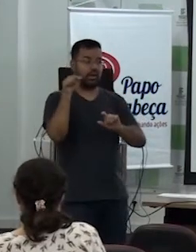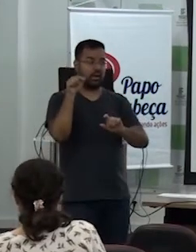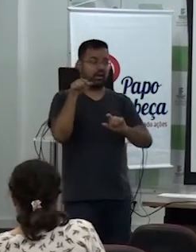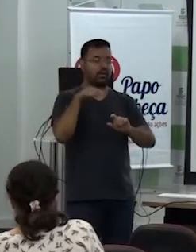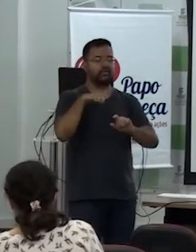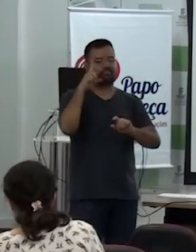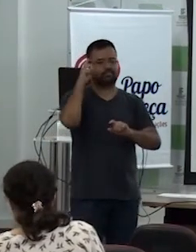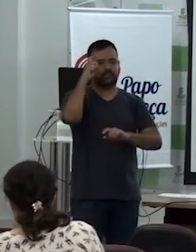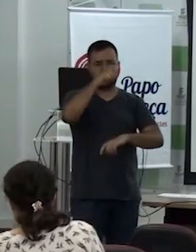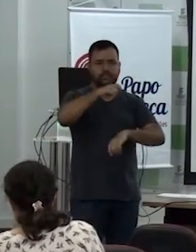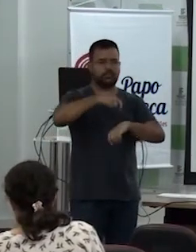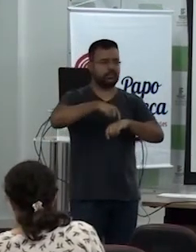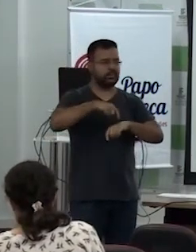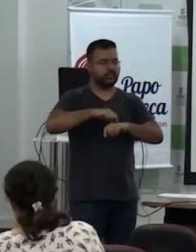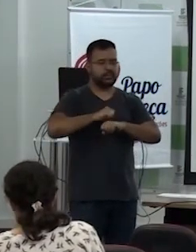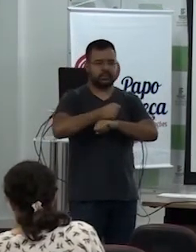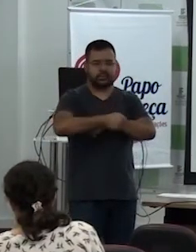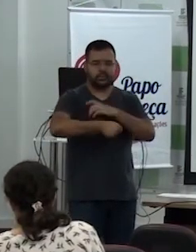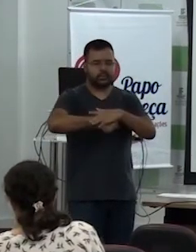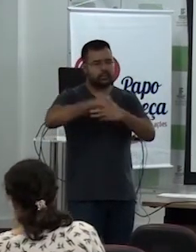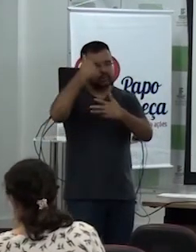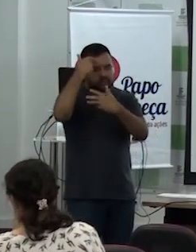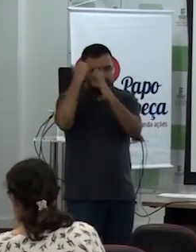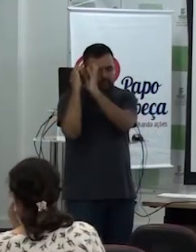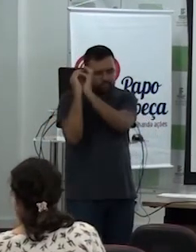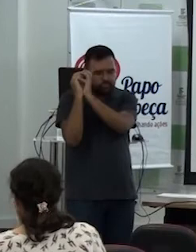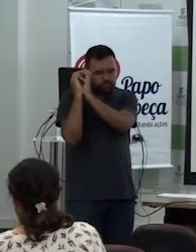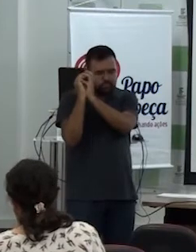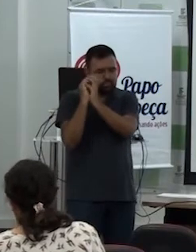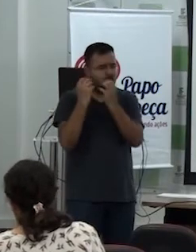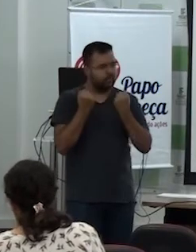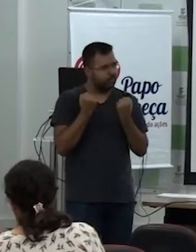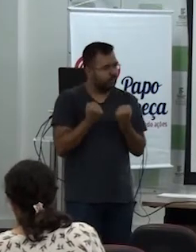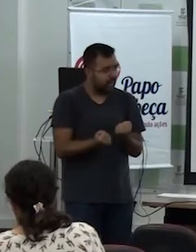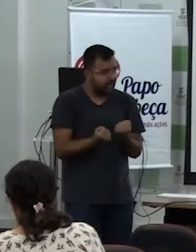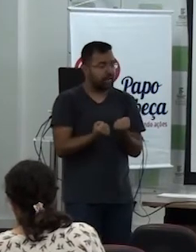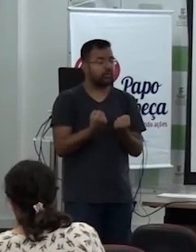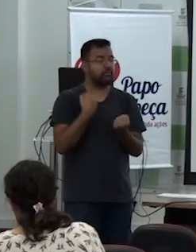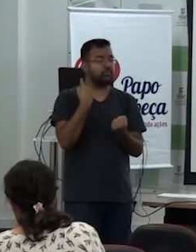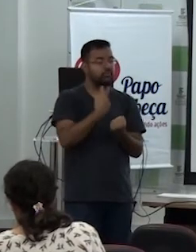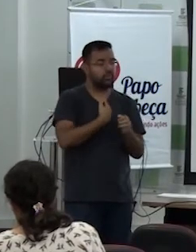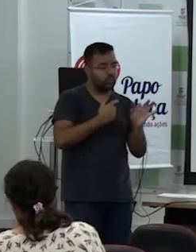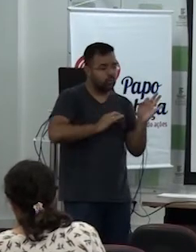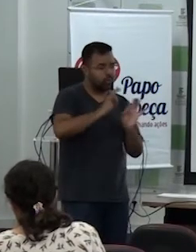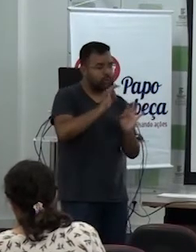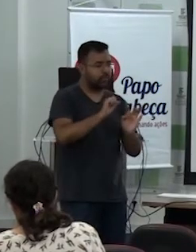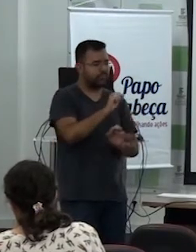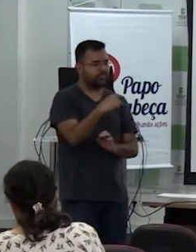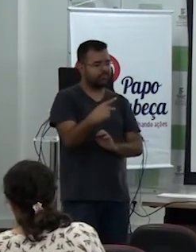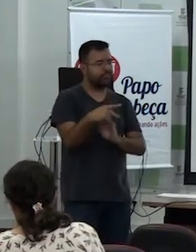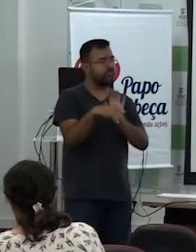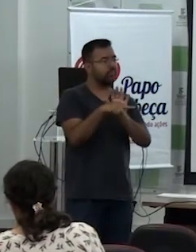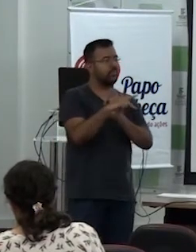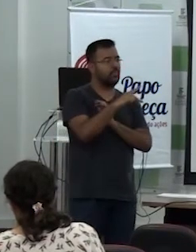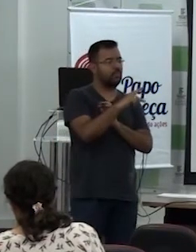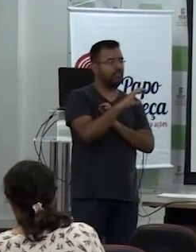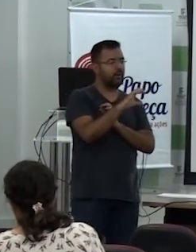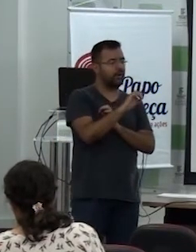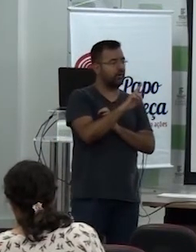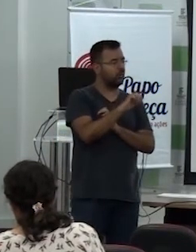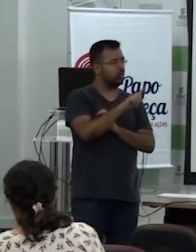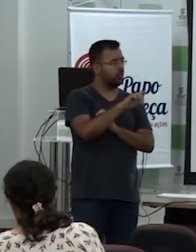esforço manual quanto cognitivo. Então, a gente desenvolveu uma ferramenta, o P-Código 2,